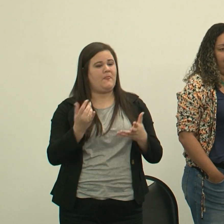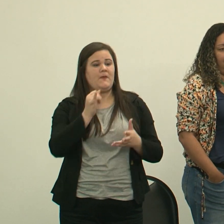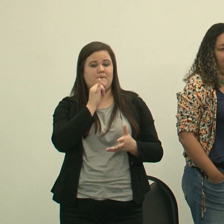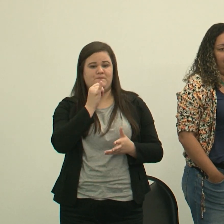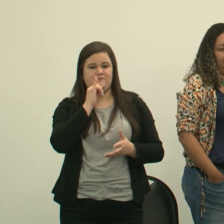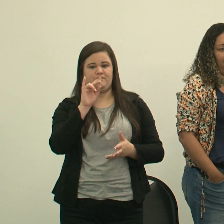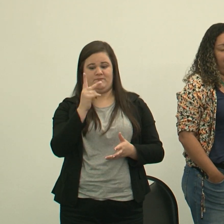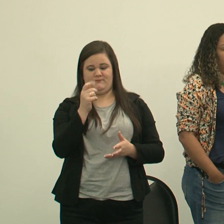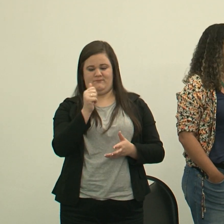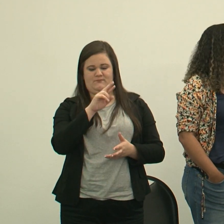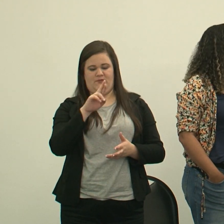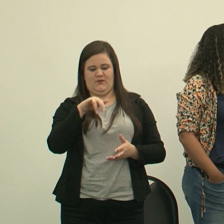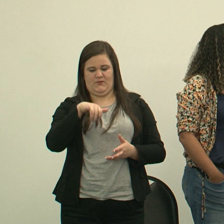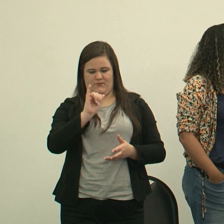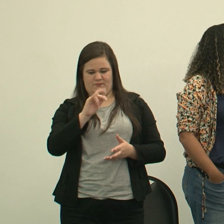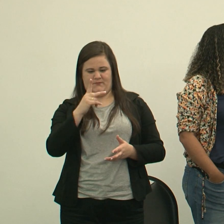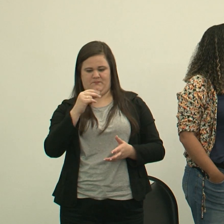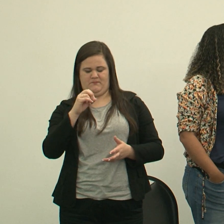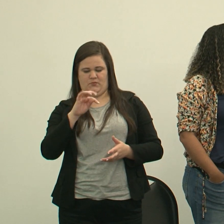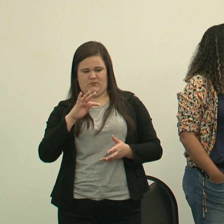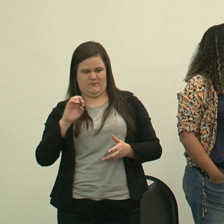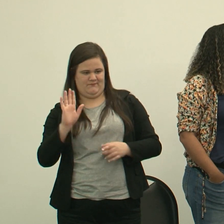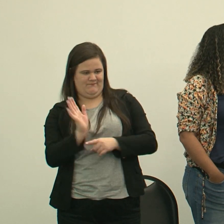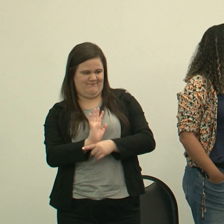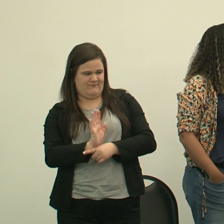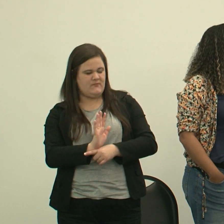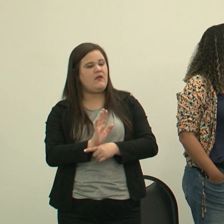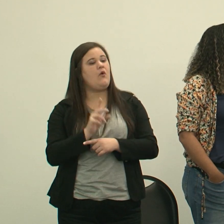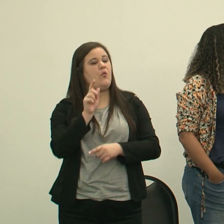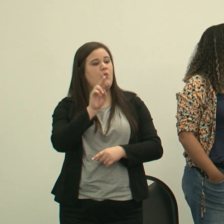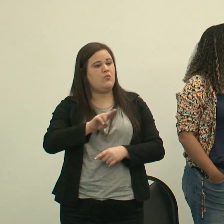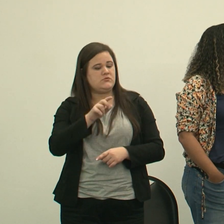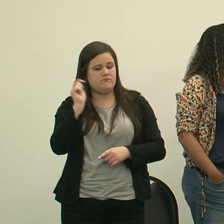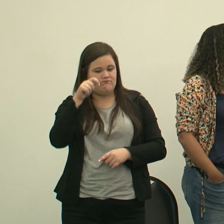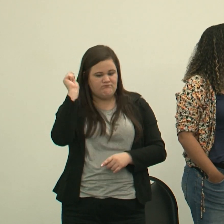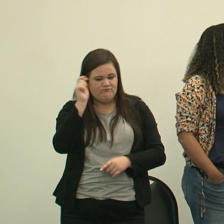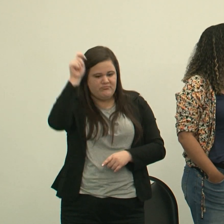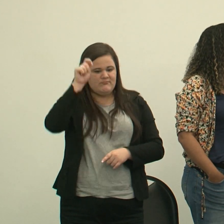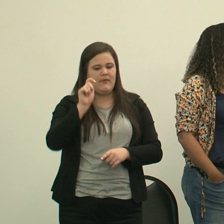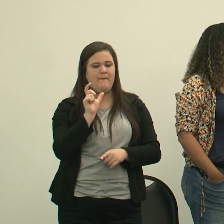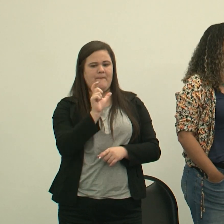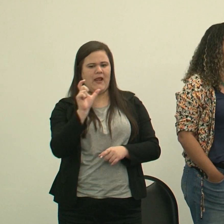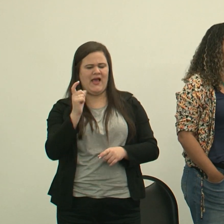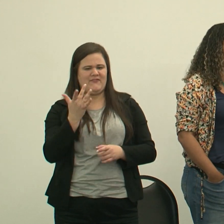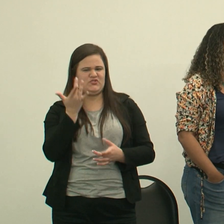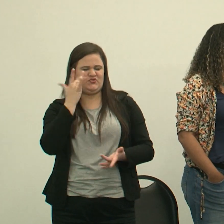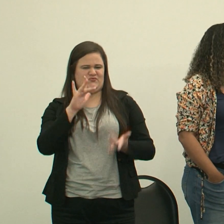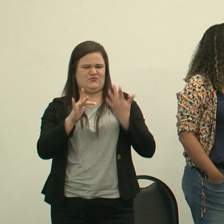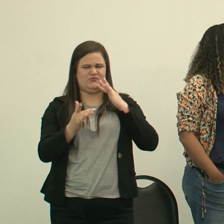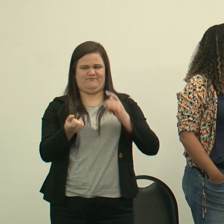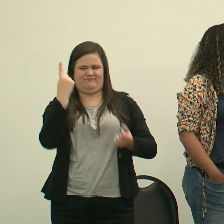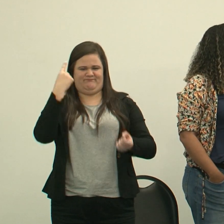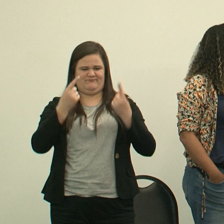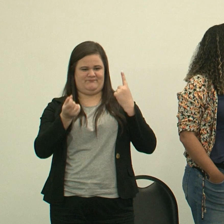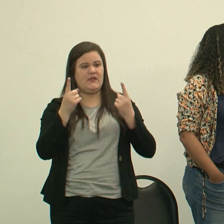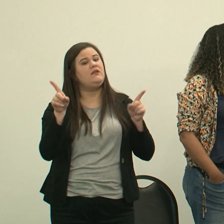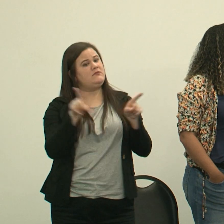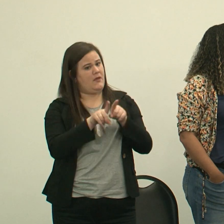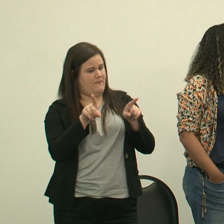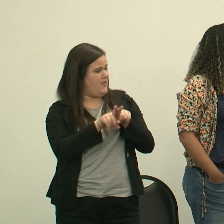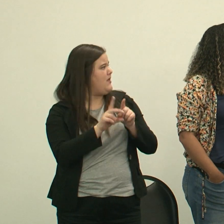para quem assistiu, ele usa vários feitiços usando umas palavras, né, esquisitas para a gente, e ali ele usa